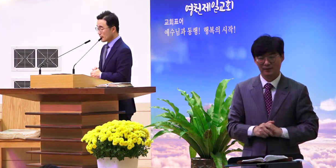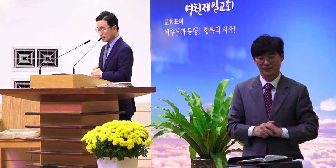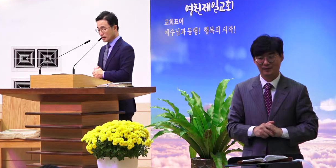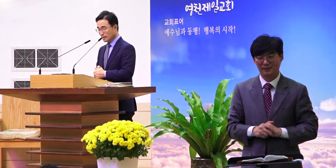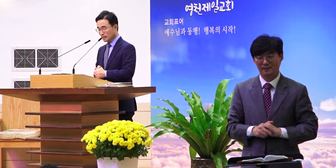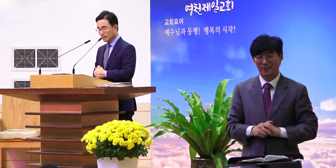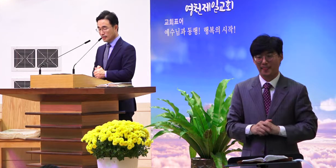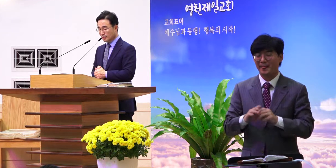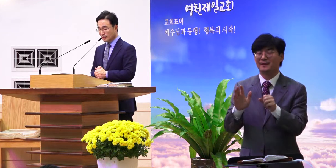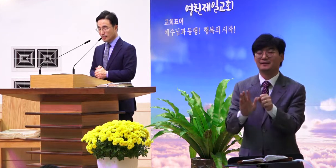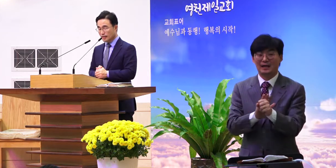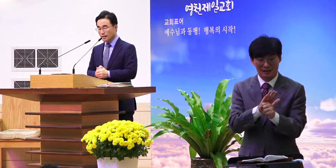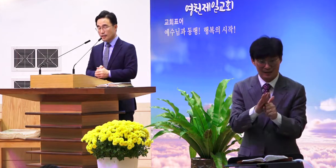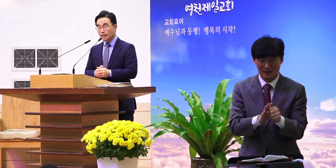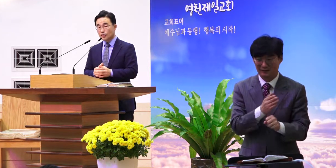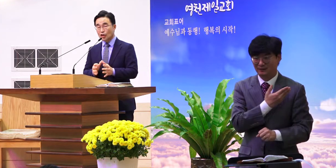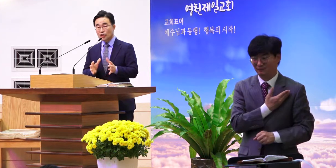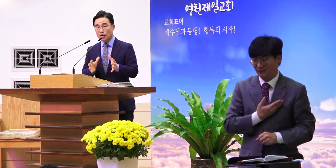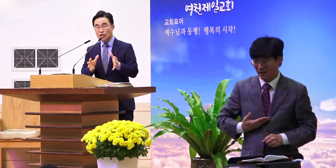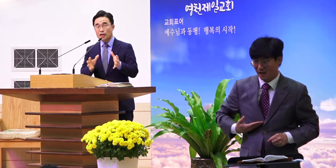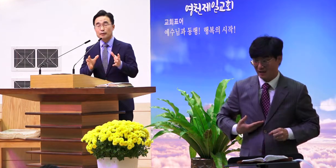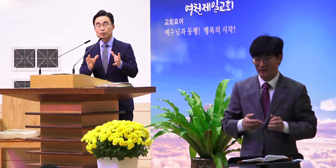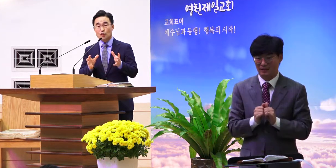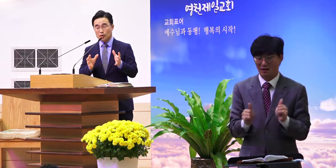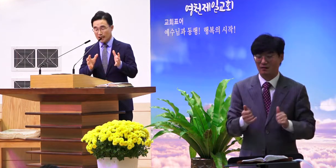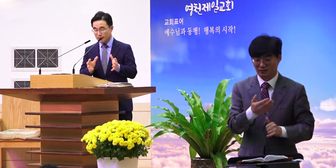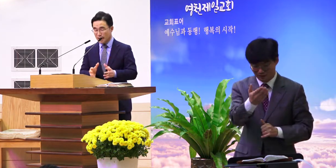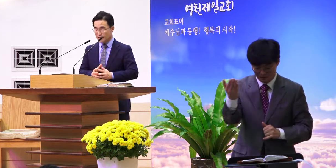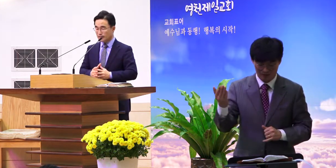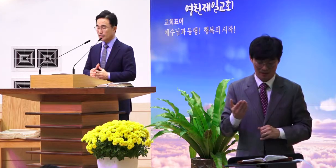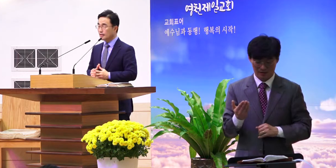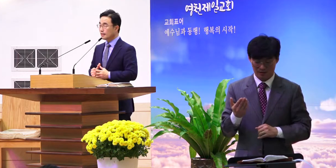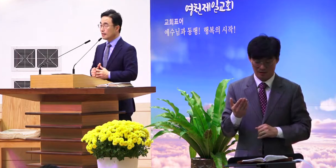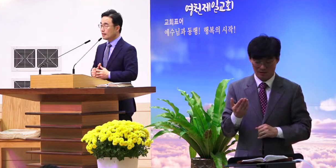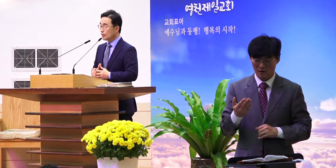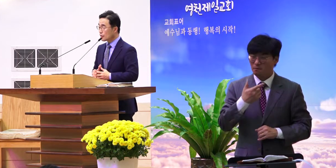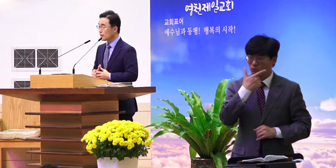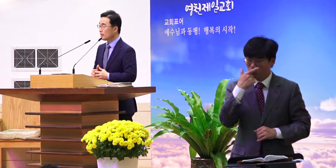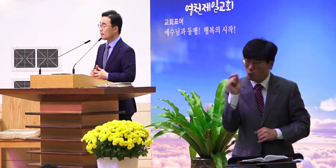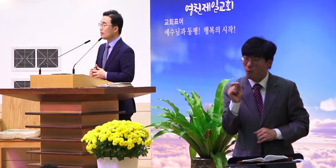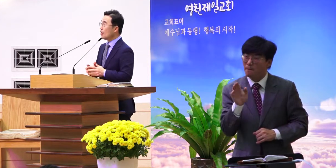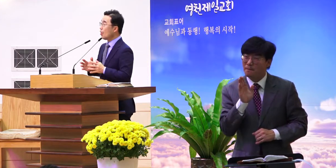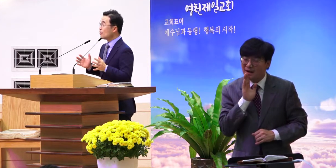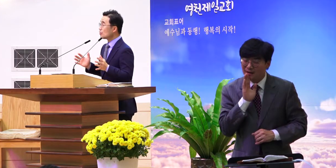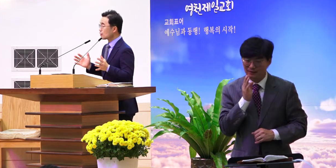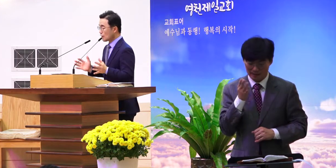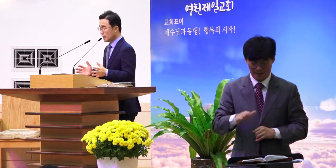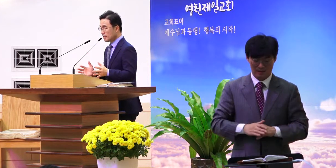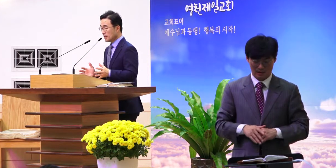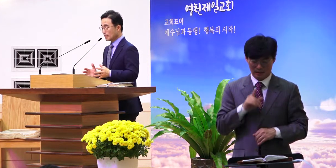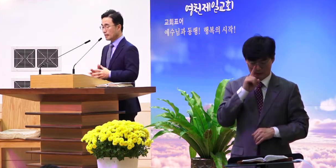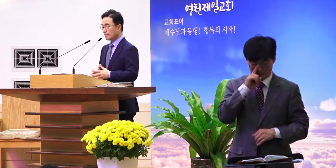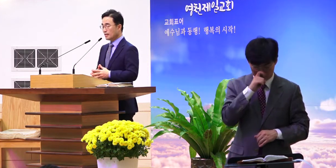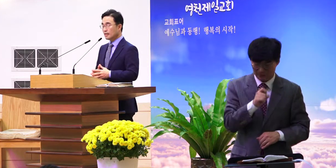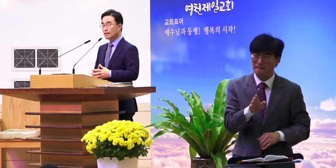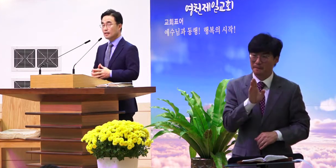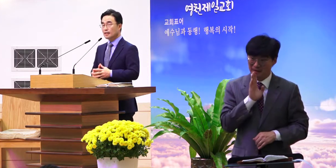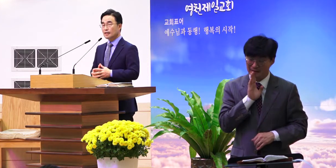사랑하는 제자들, 너희들은 여전히 부족하지만, 여전히